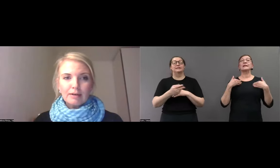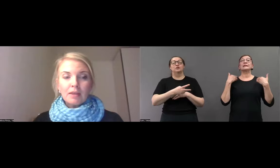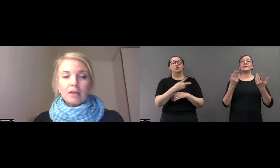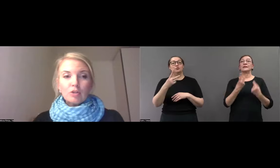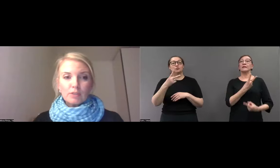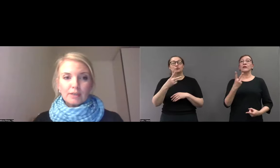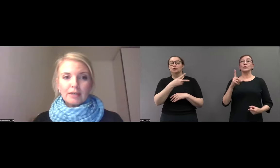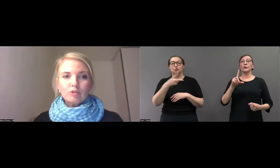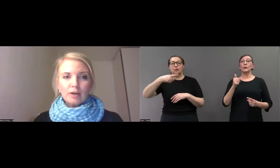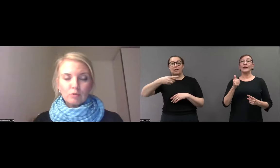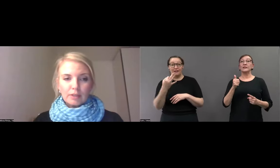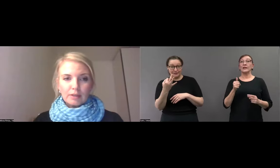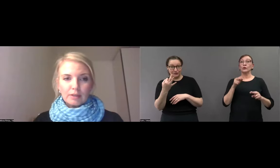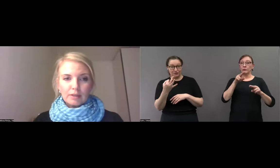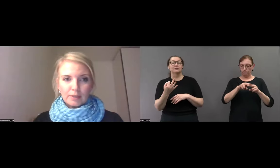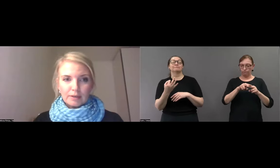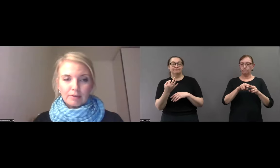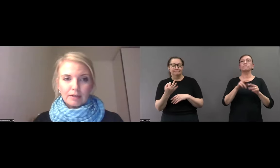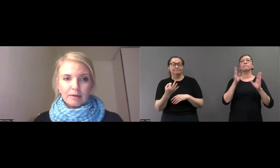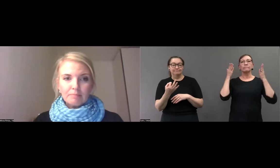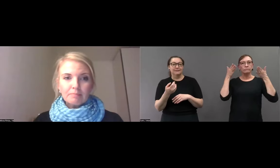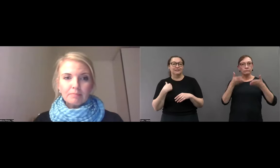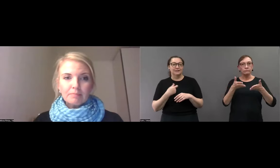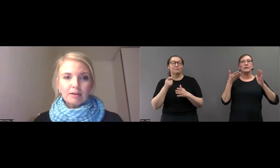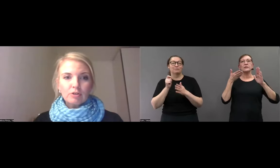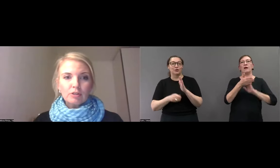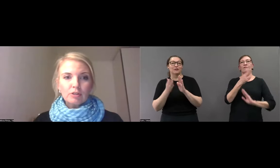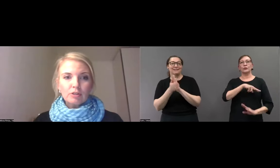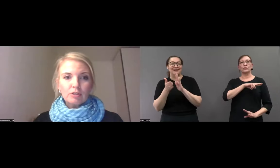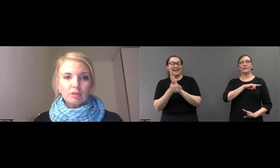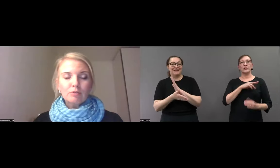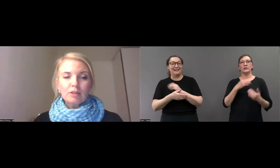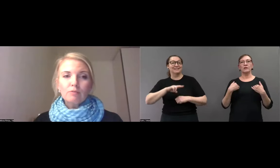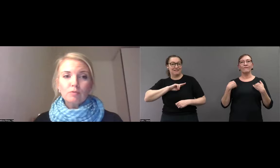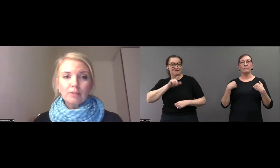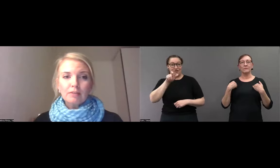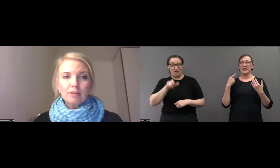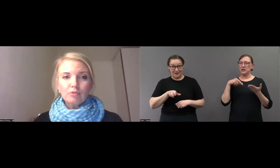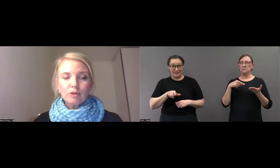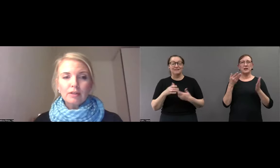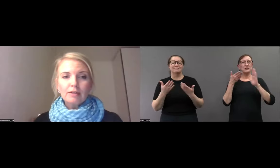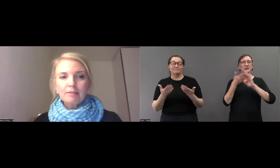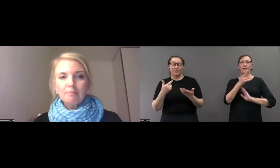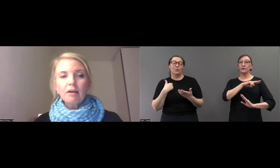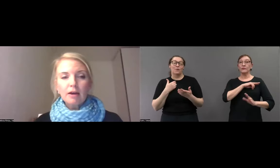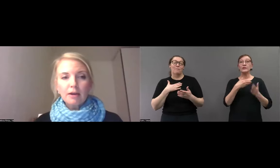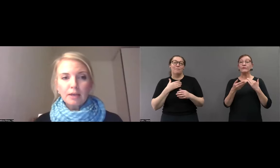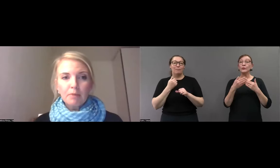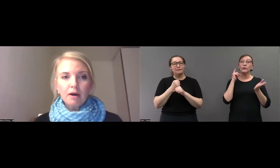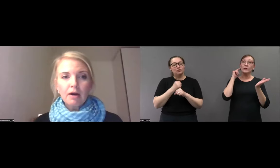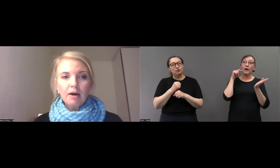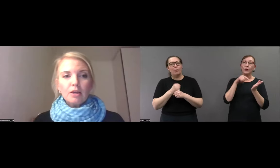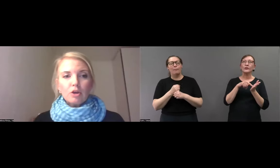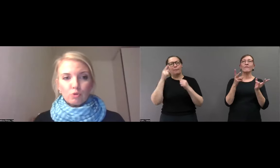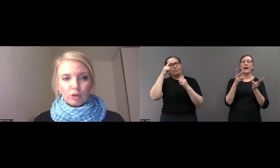alkaen työskennellyt saavutettavuusvastaavana. Ja tämä tarkoittaa tämä saavutettavuusvastaavan työ tällaista